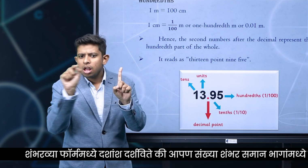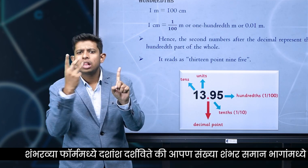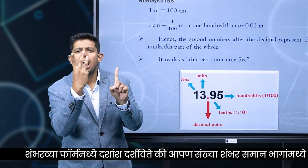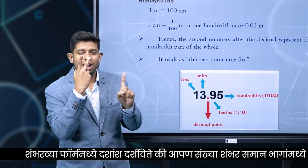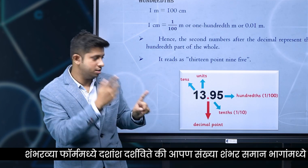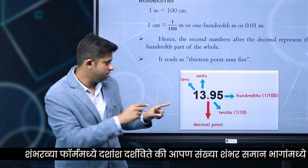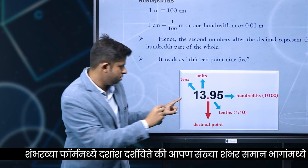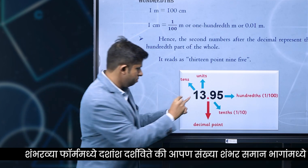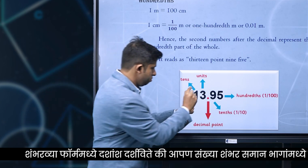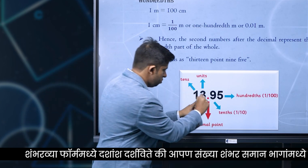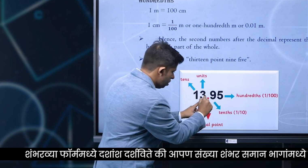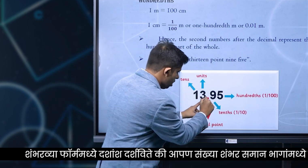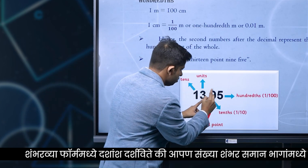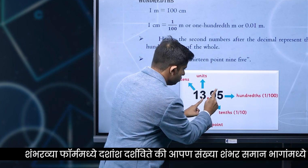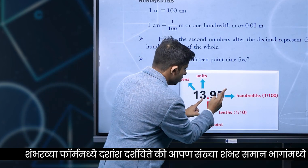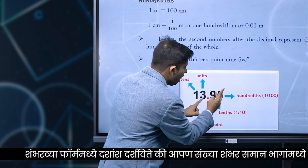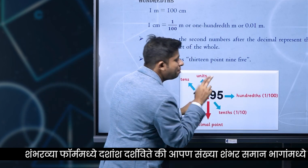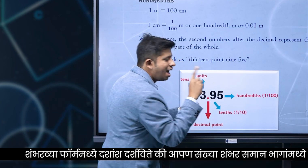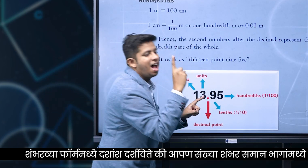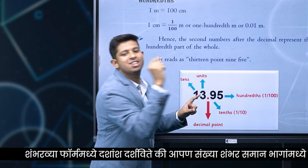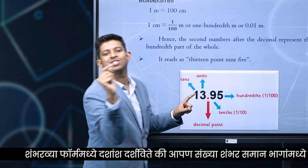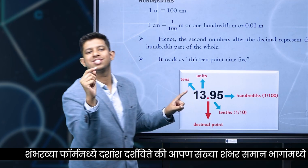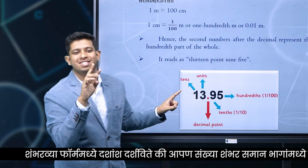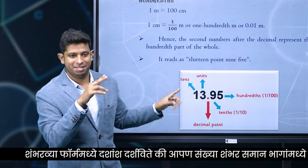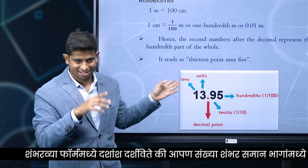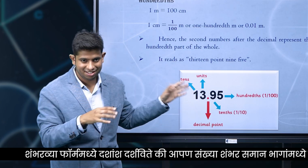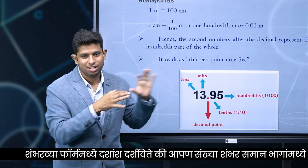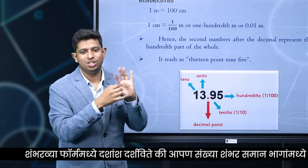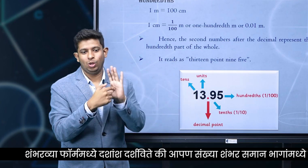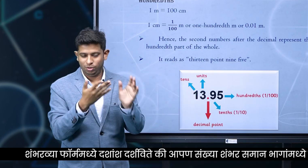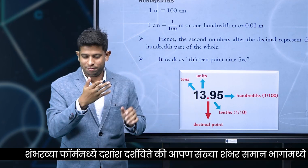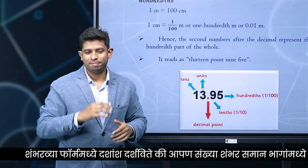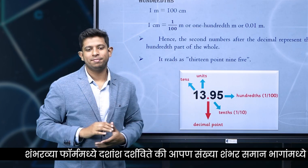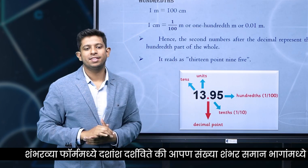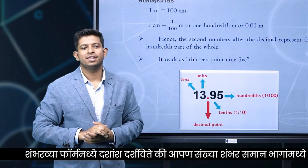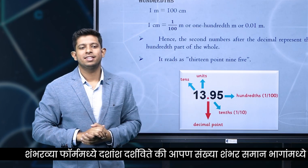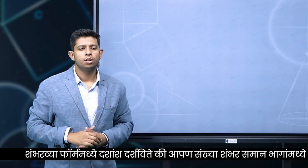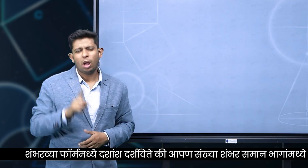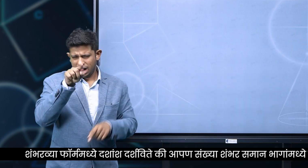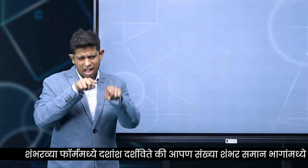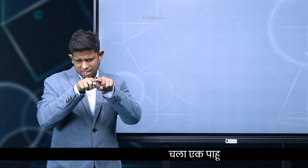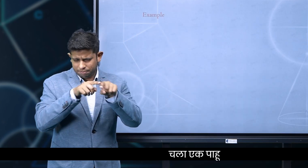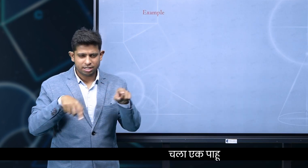100व्या फॉर्ममध्ये दशांश दर्शवले की आपण संख्या 100 समान भागांमध्ये विभागली जाते. चला एक